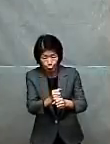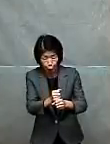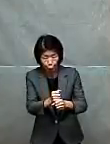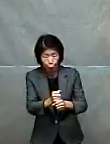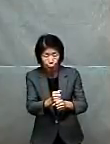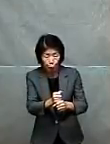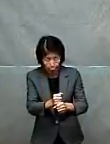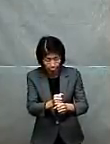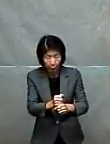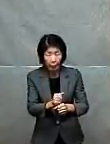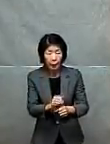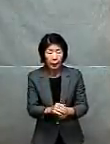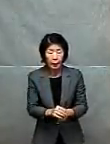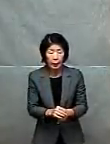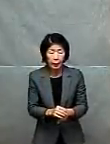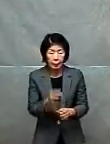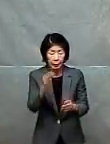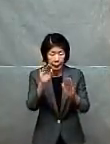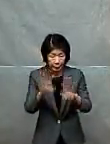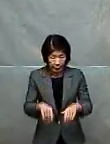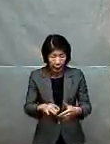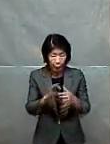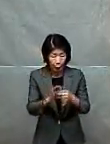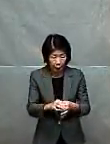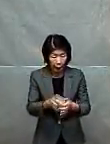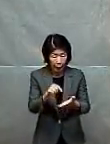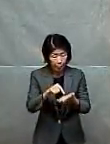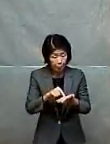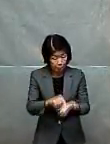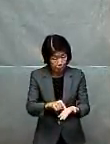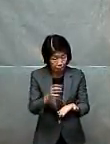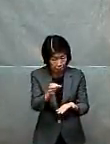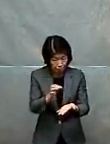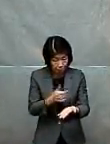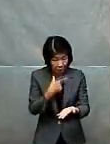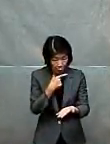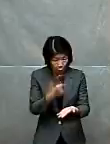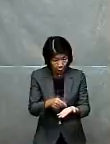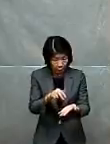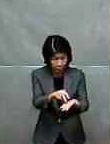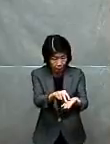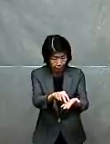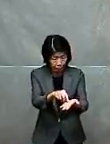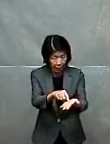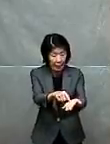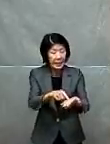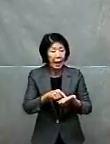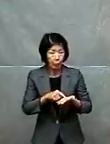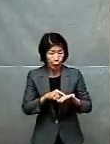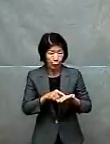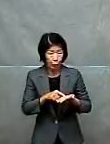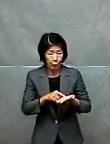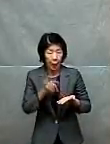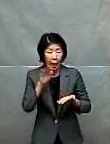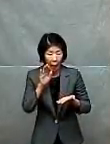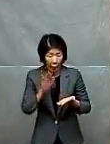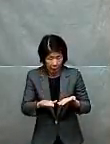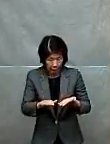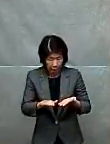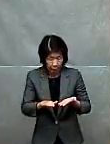のでか作ったのでか、それでお支払いをして、してくださいという請求があ